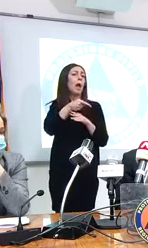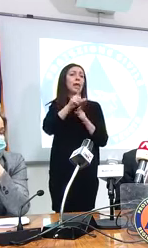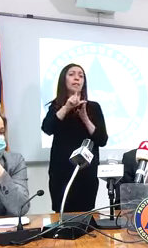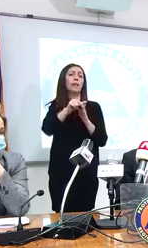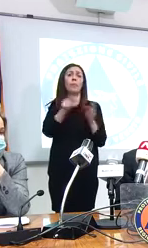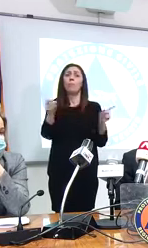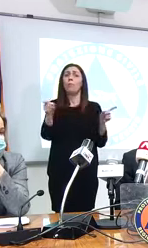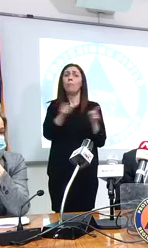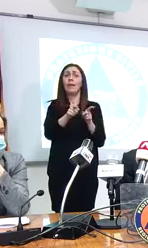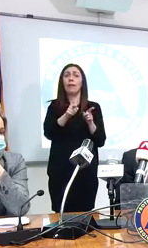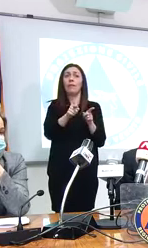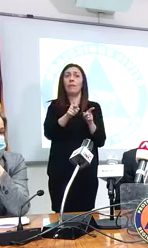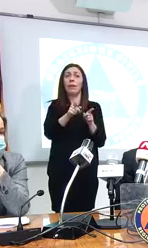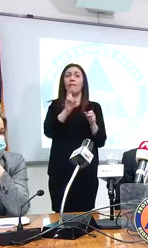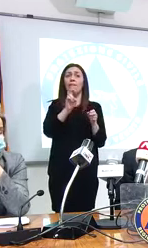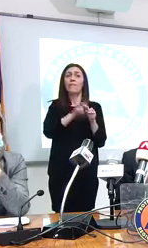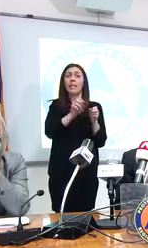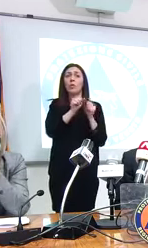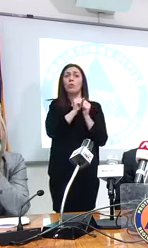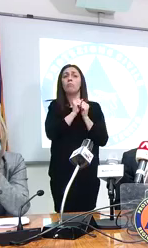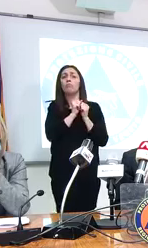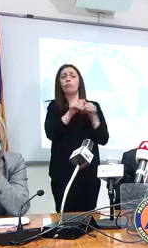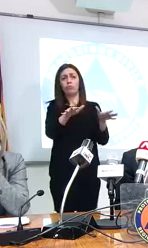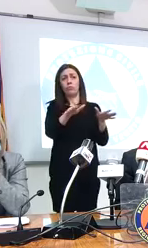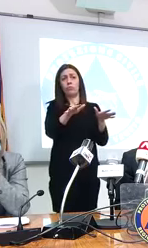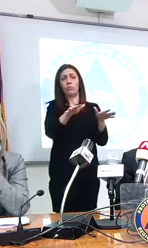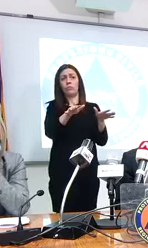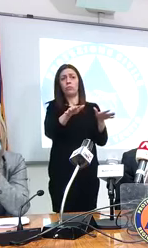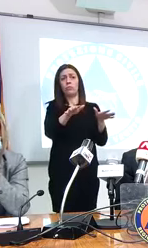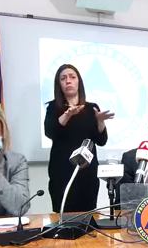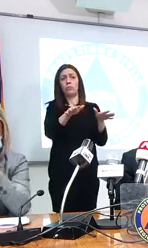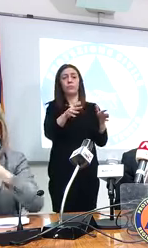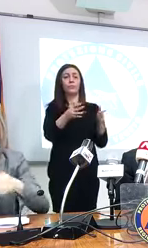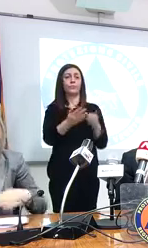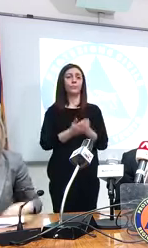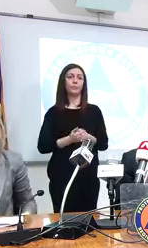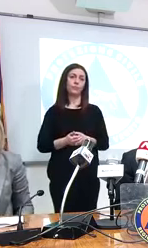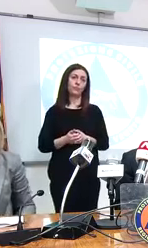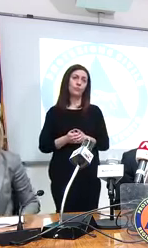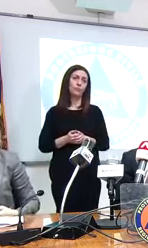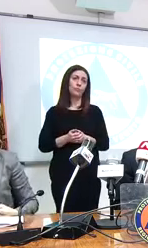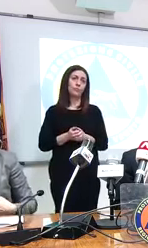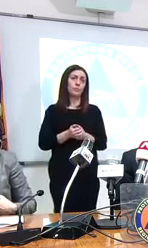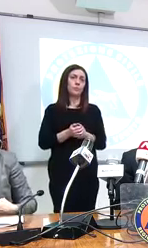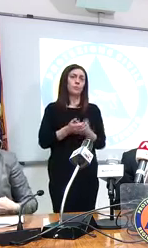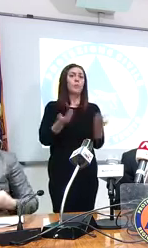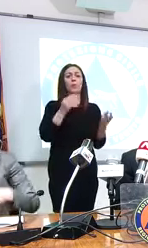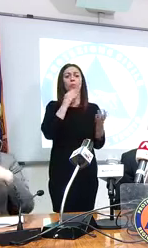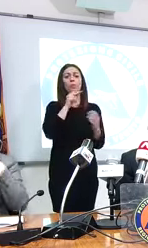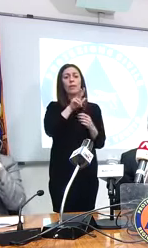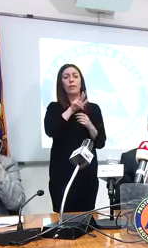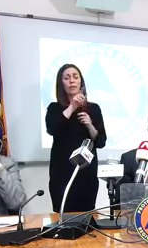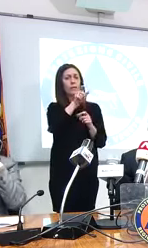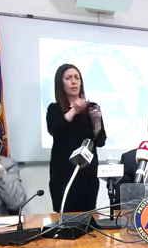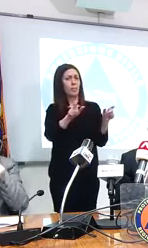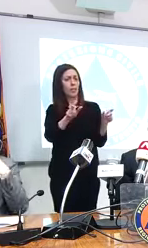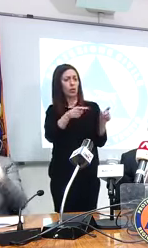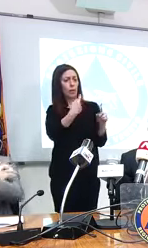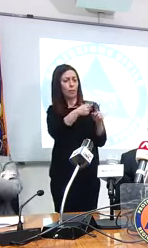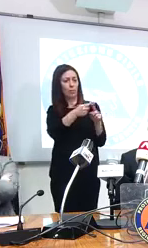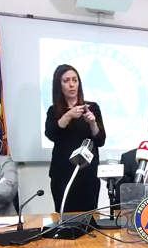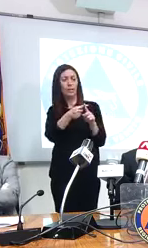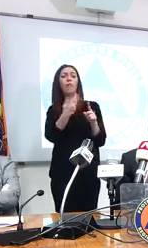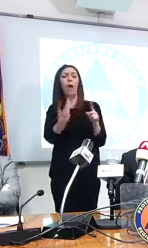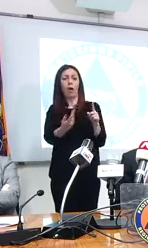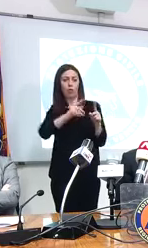un'infezione, un focolaio, perché quando abbiamo più di 3 persone cominciamo a pensare che dobbiamo tamponare tutti, no?